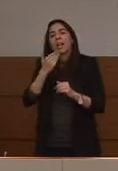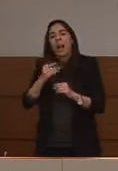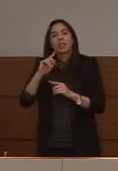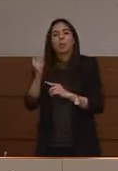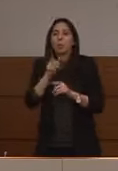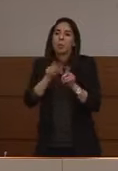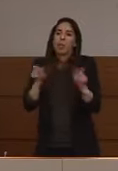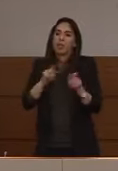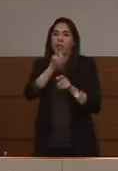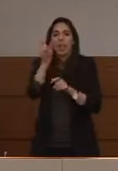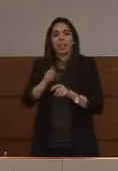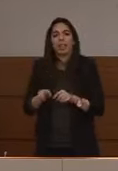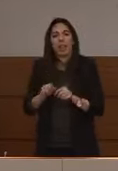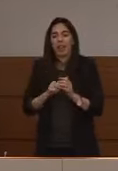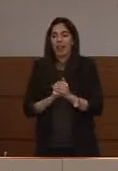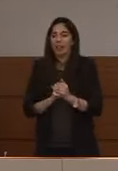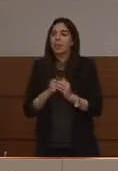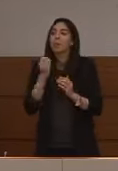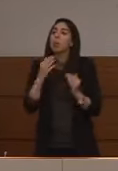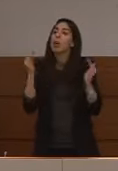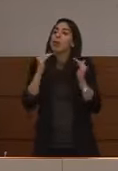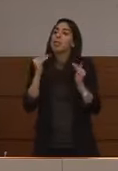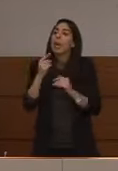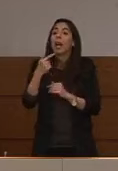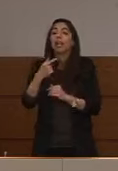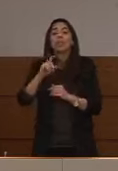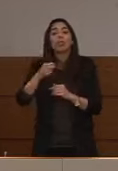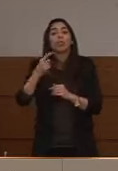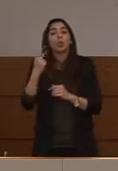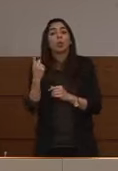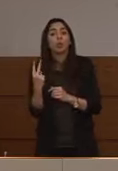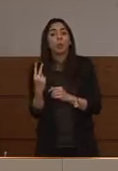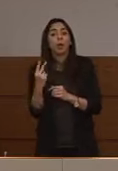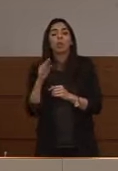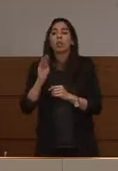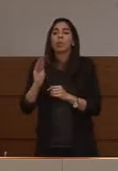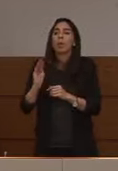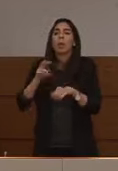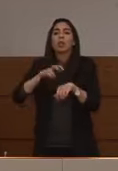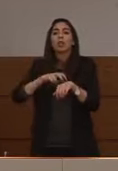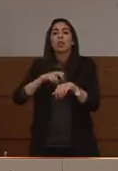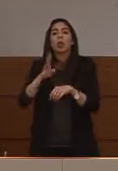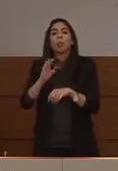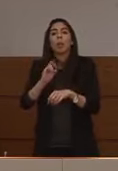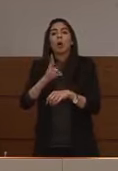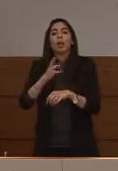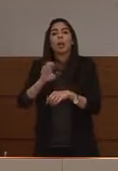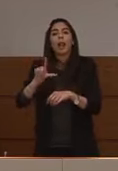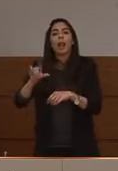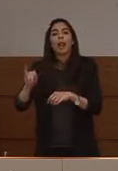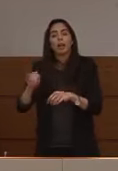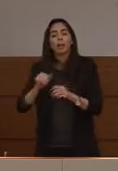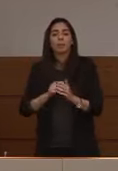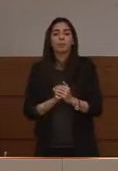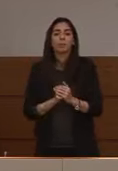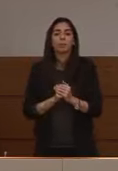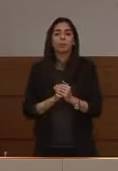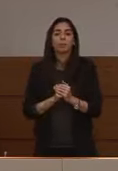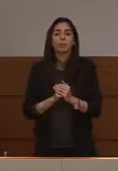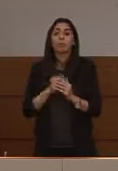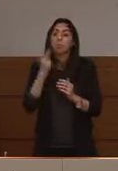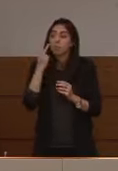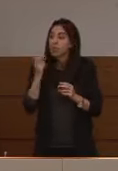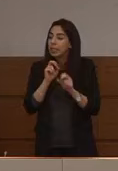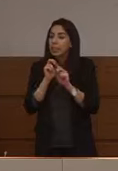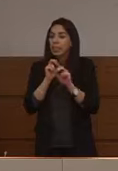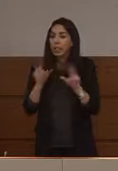buonasera sono sa bene del tg2 una domanda per lei dottor borrelli stando alle sue dichiarazioni